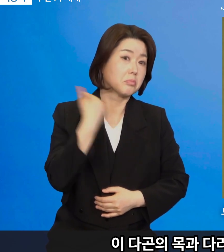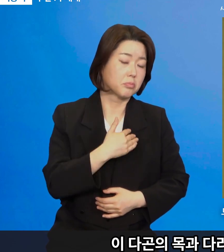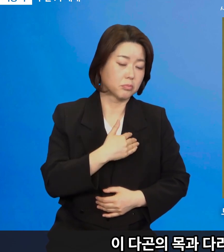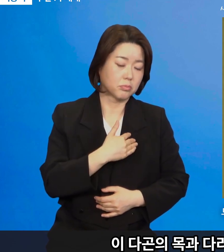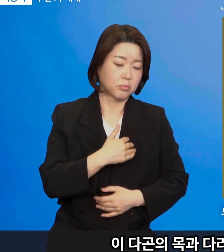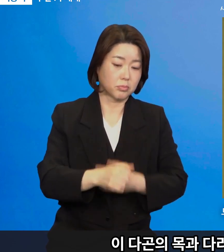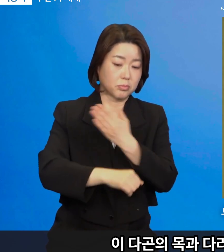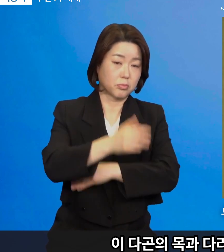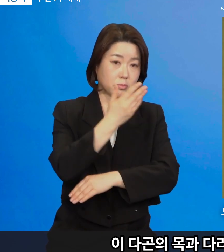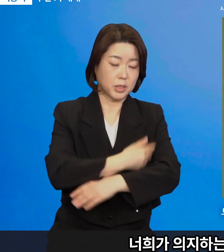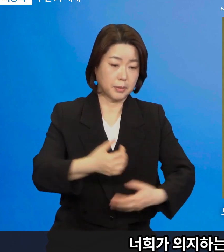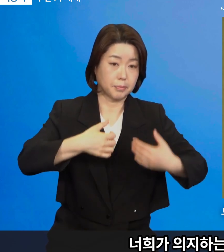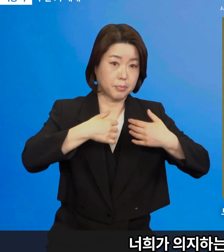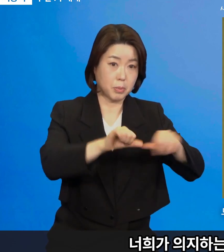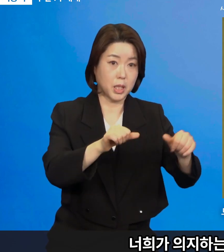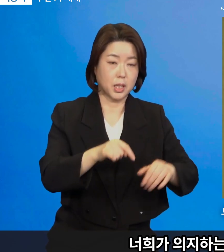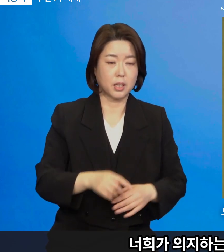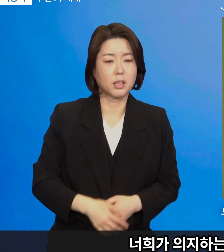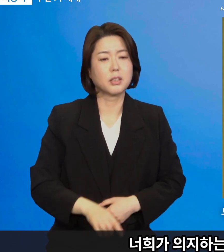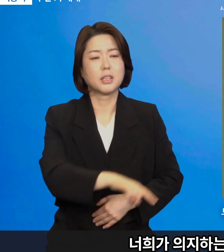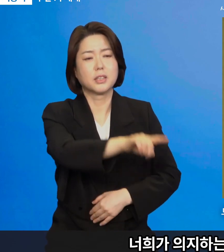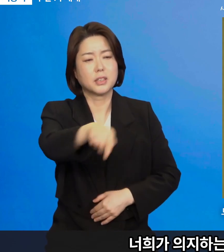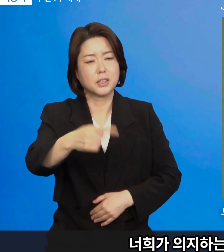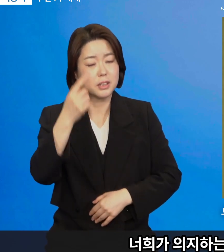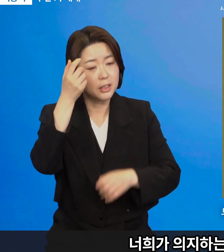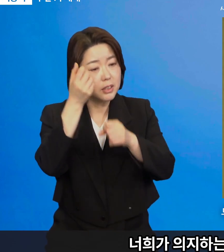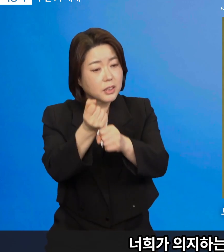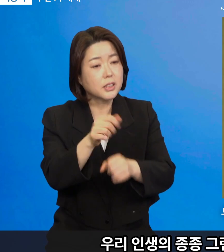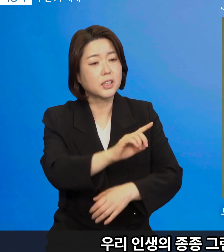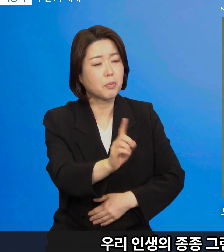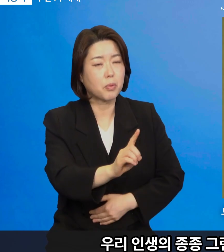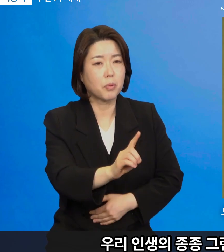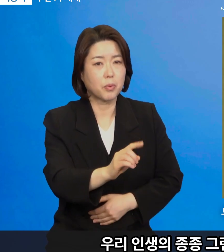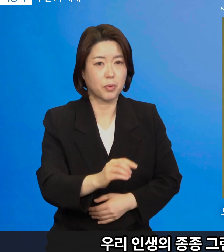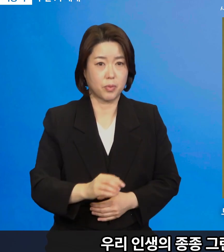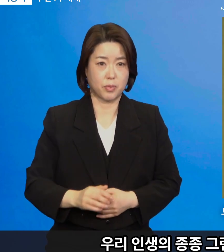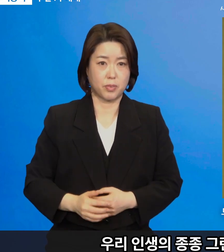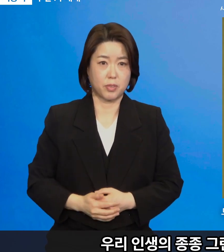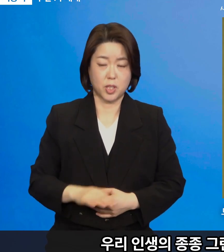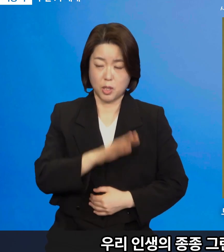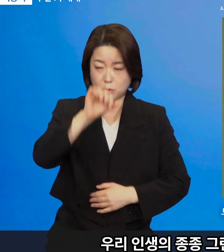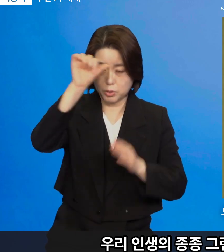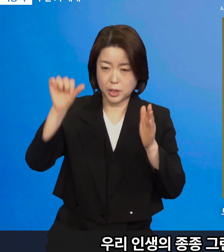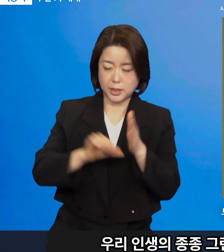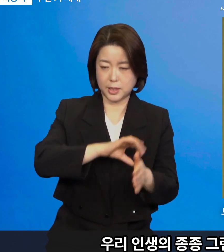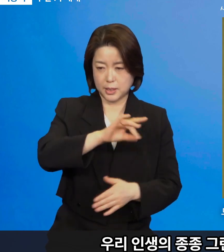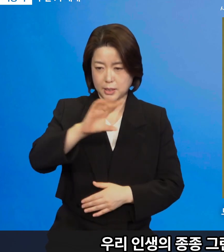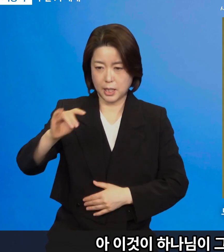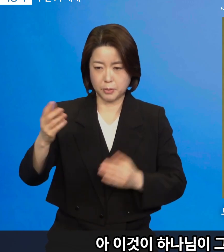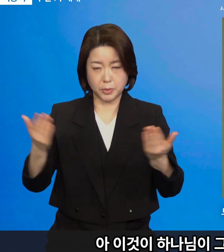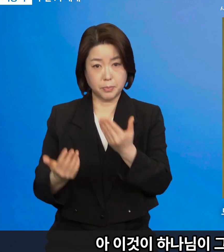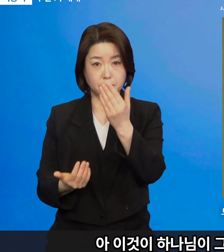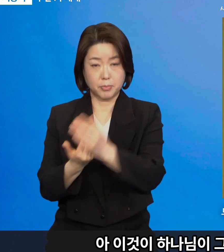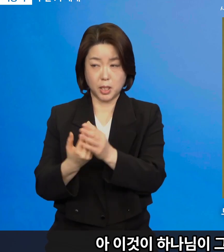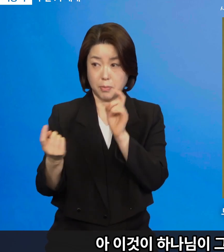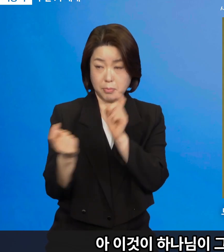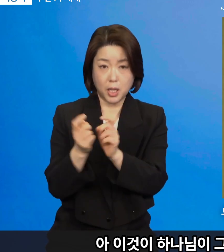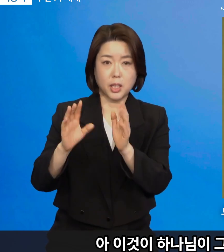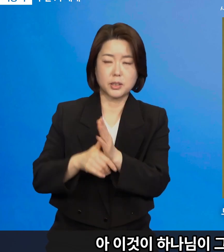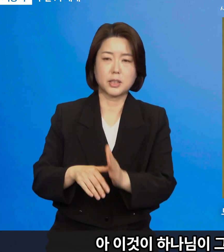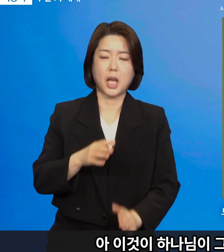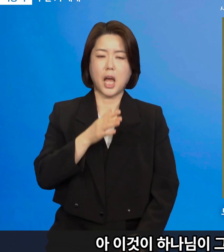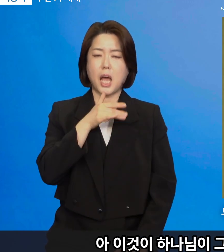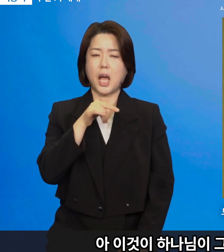부러뜨리시면서 너희가 의지하는 것이 무엇이냐. 그러니까 우리 인생에 종종 그런 일이 벌어질 때마다 이것이